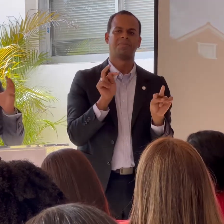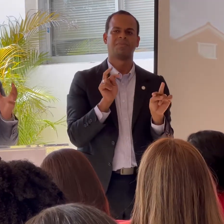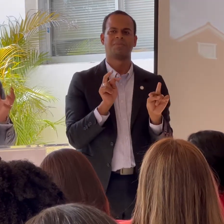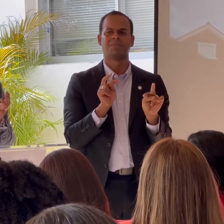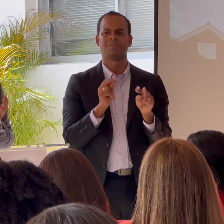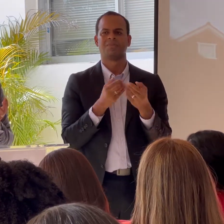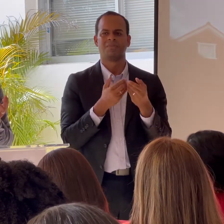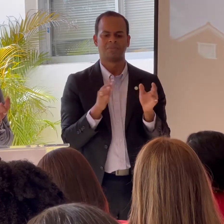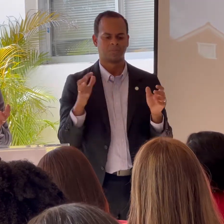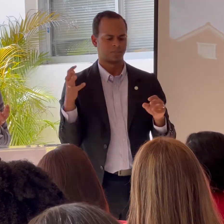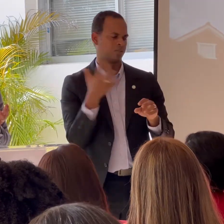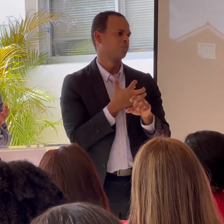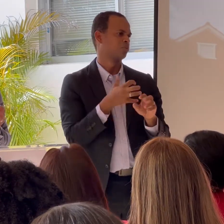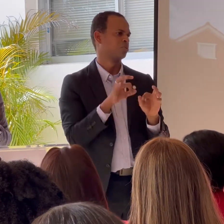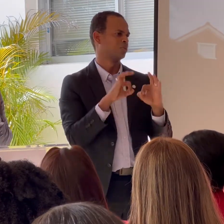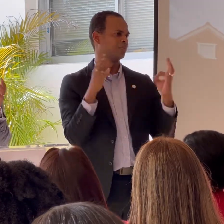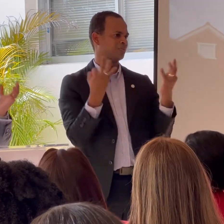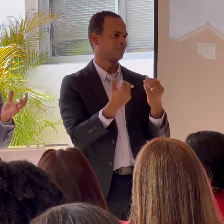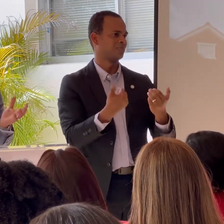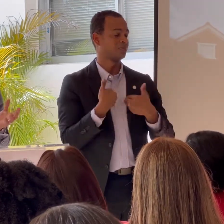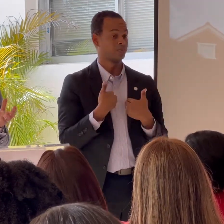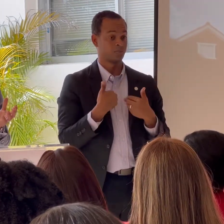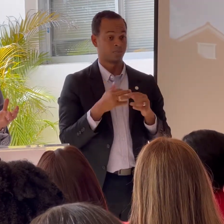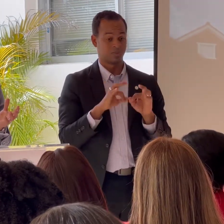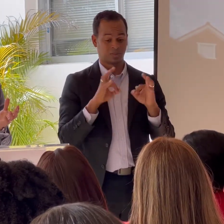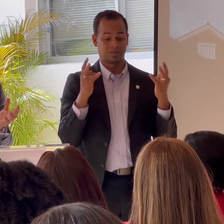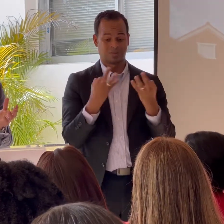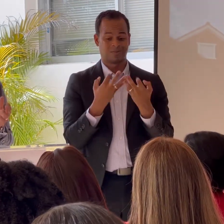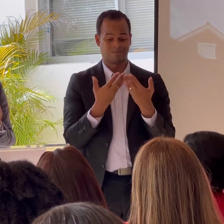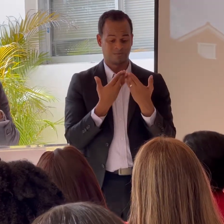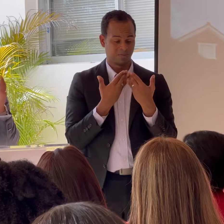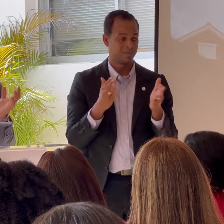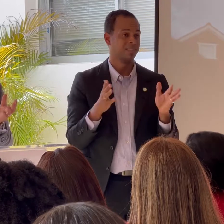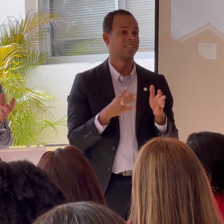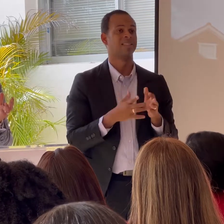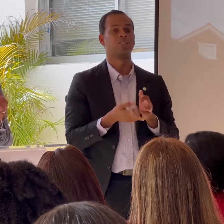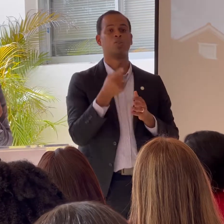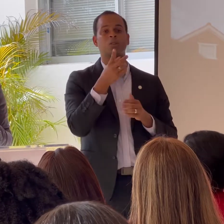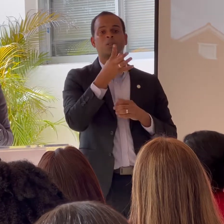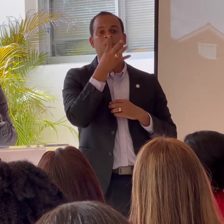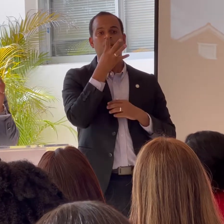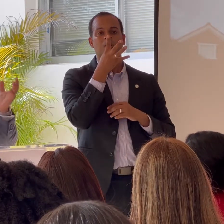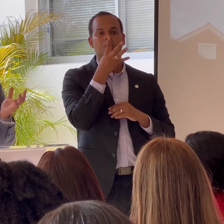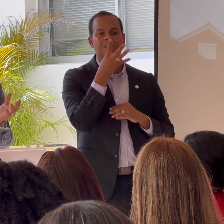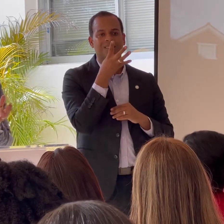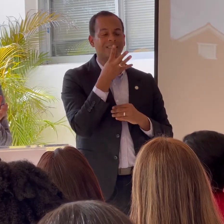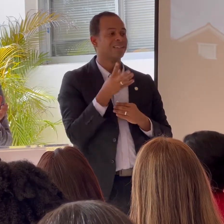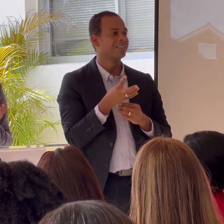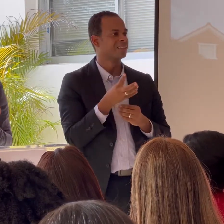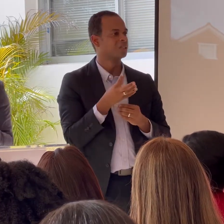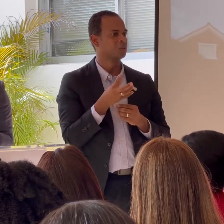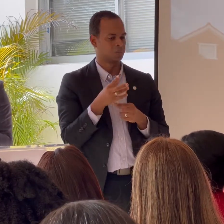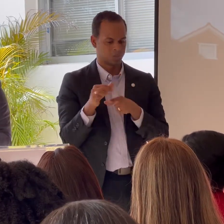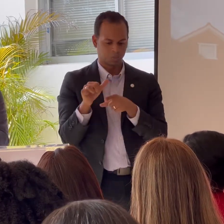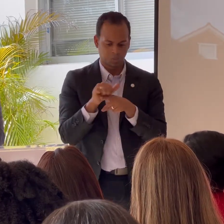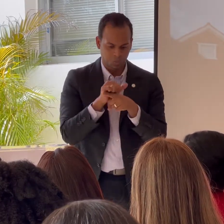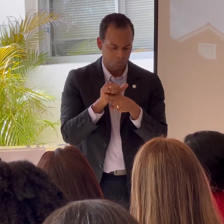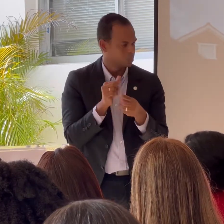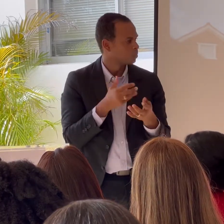el amplio poder que tiene una familia. Es tan amplio el poder que una madre, sin ningún tipo de